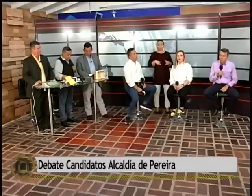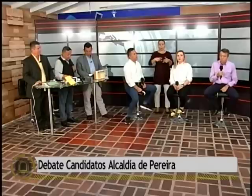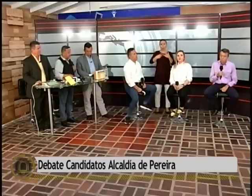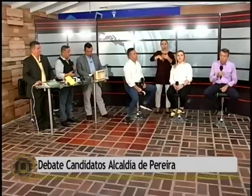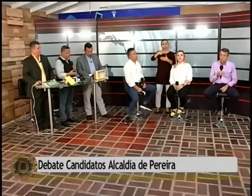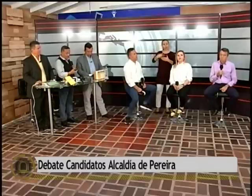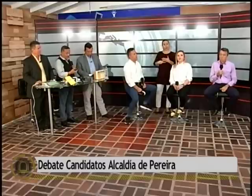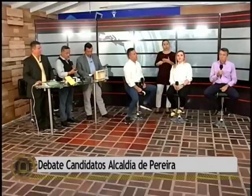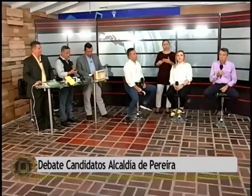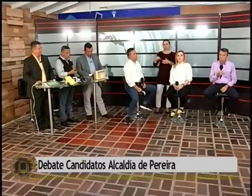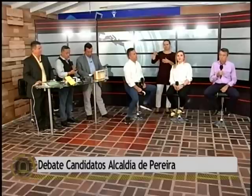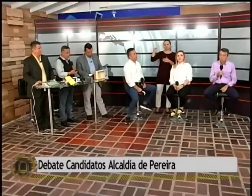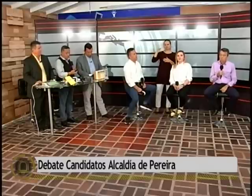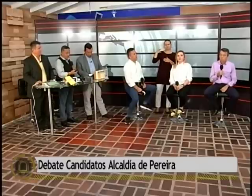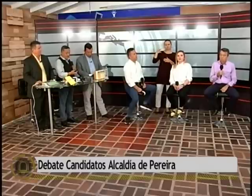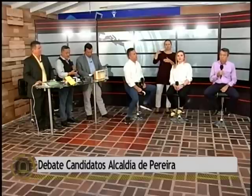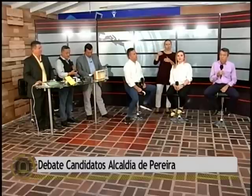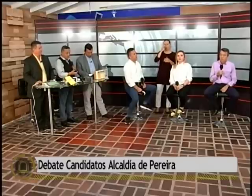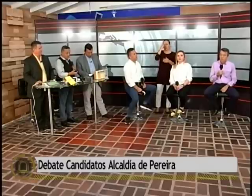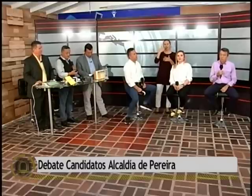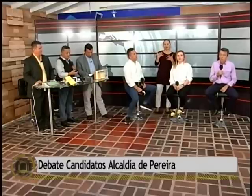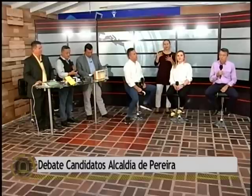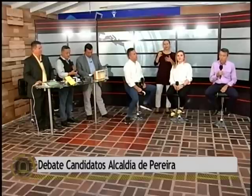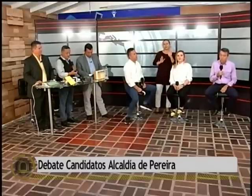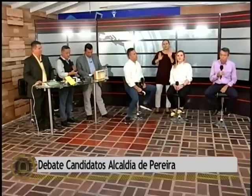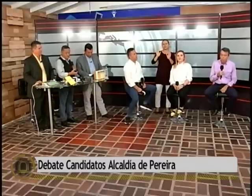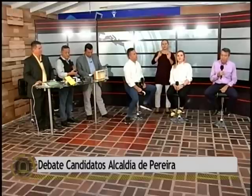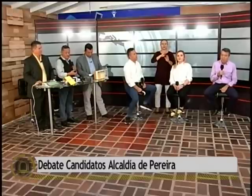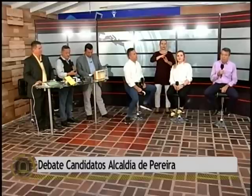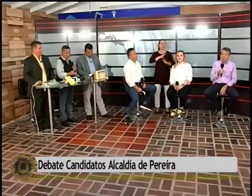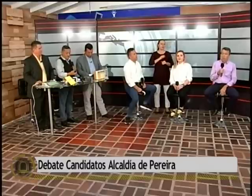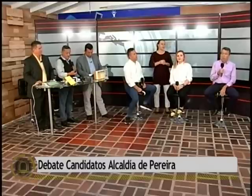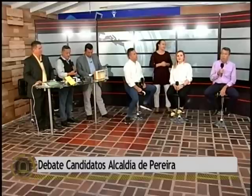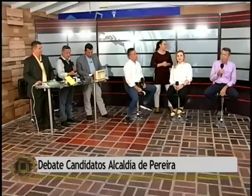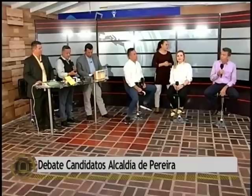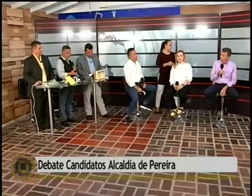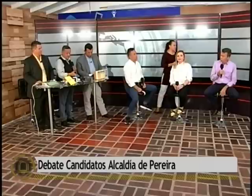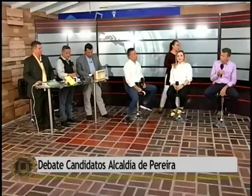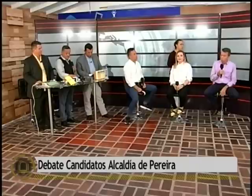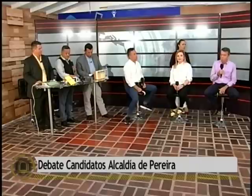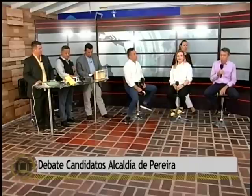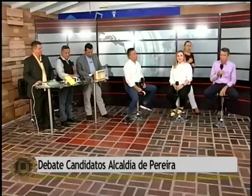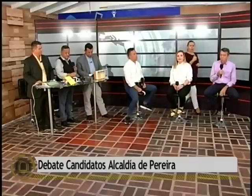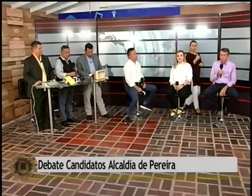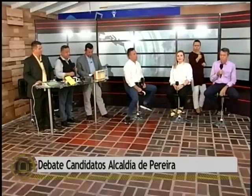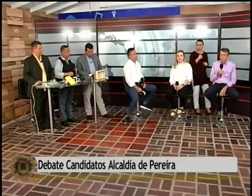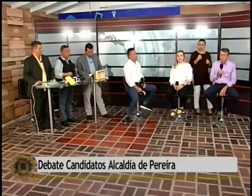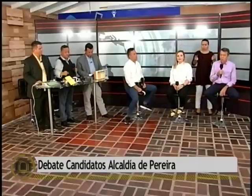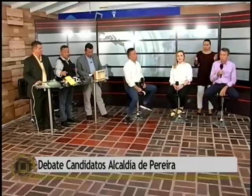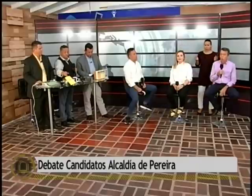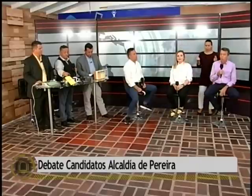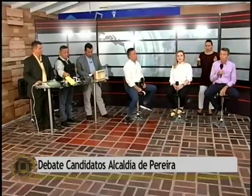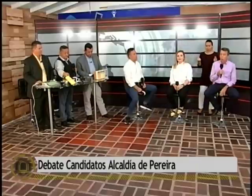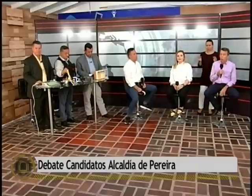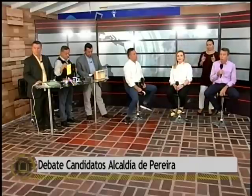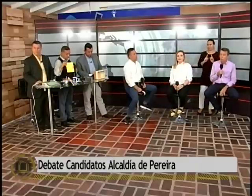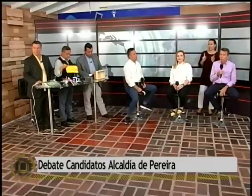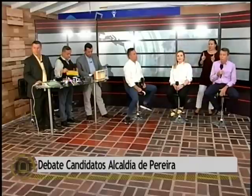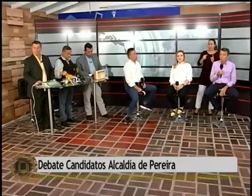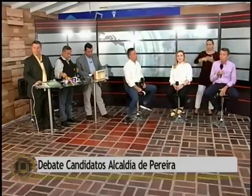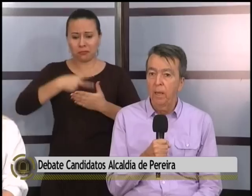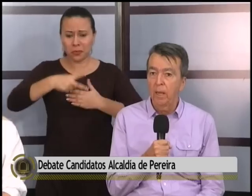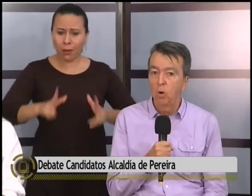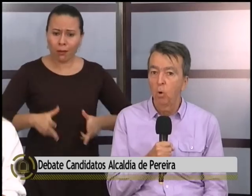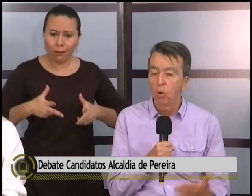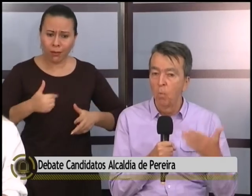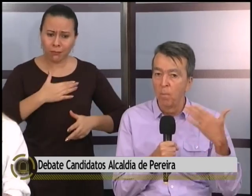es un trabajo bien remunerado? ¿O por qué, Doc? No soy un hombre vanidoso. No creo que por la hoja de vida,